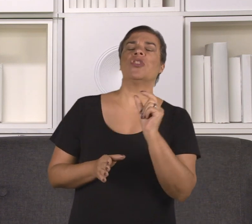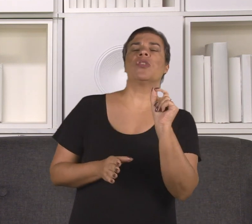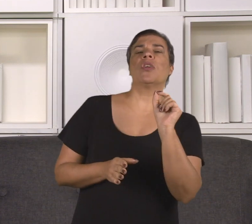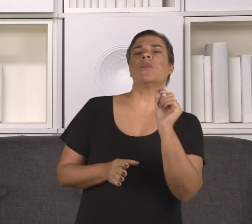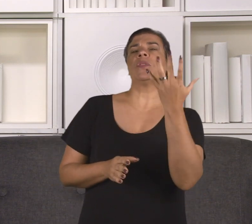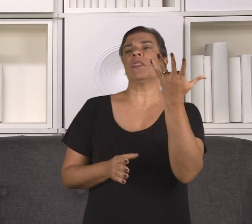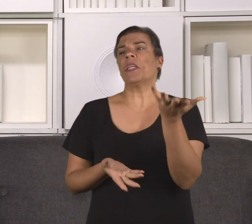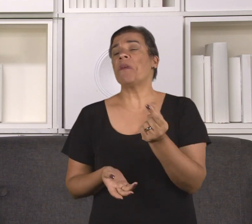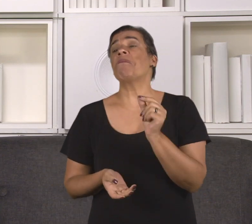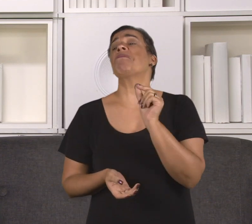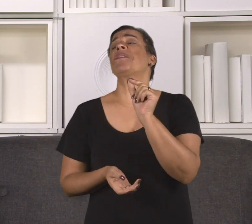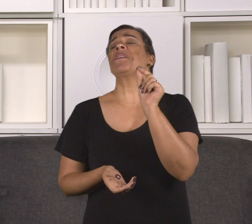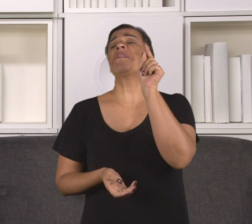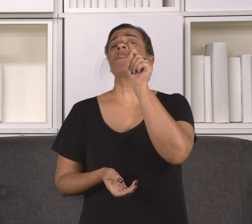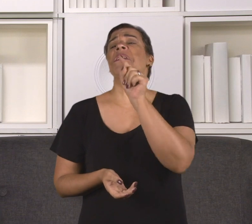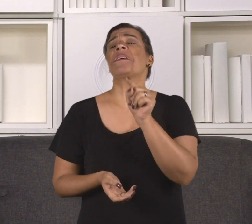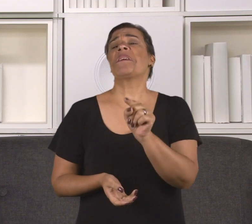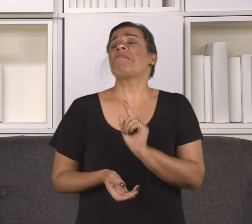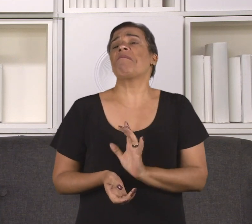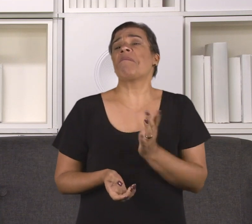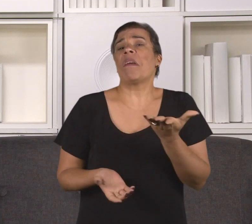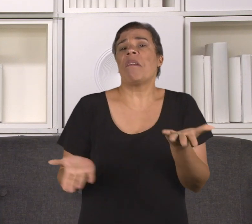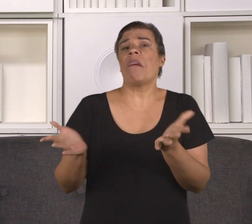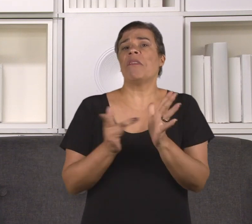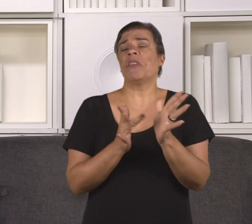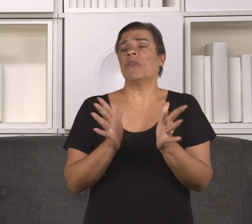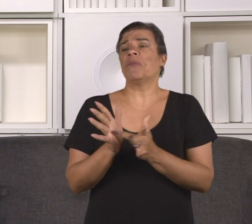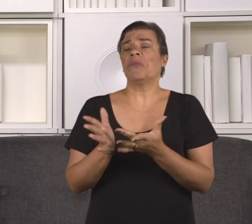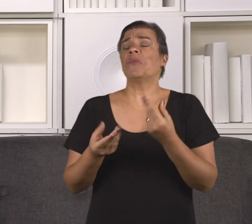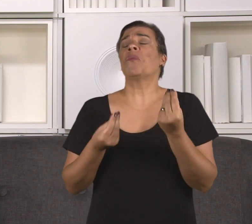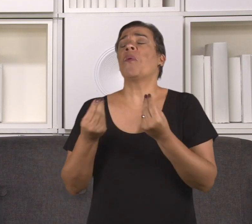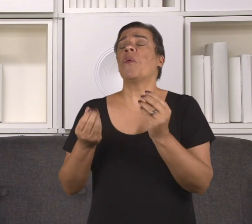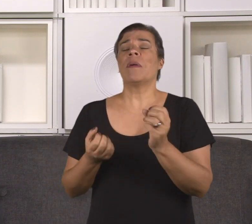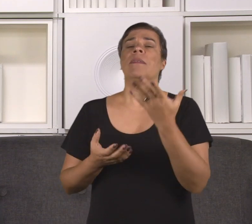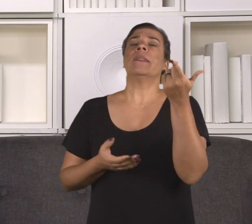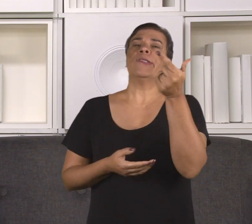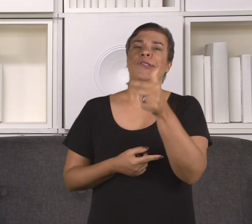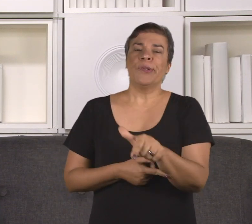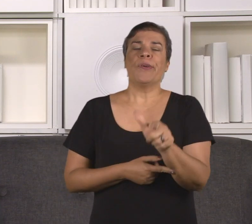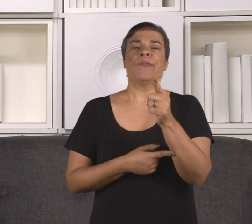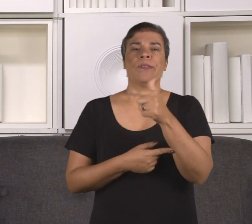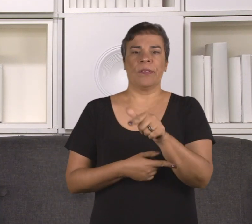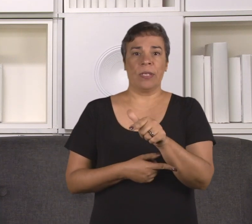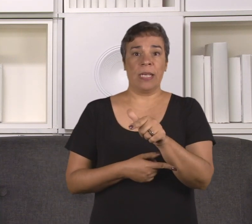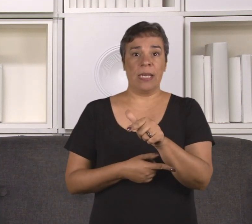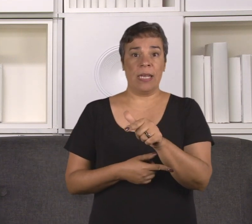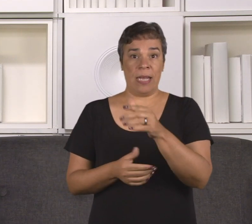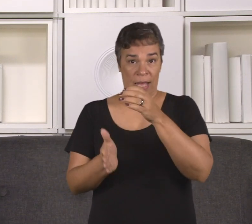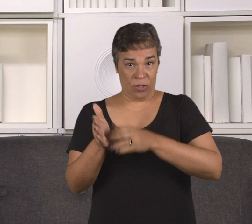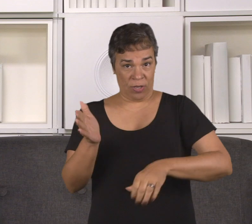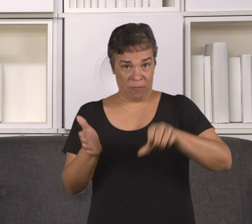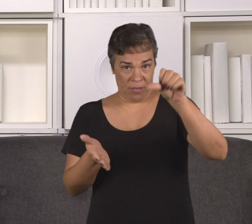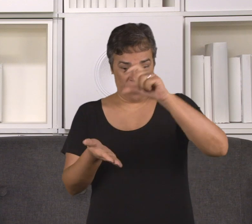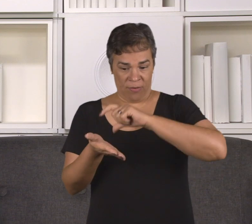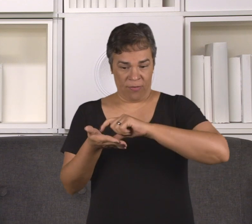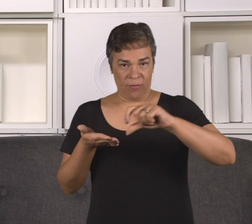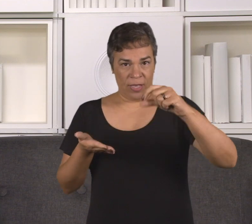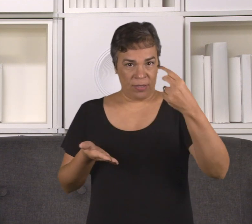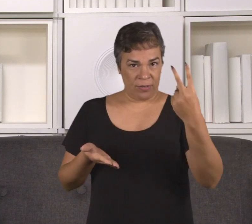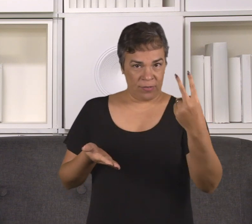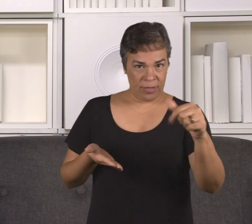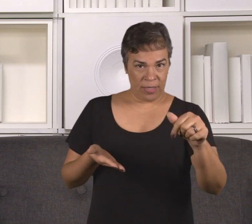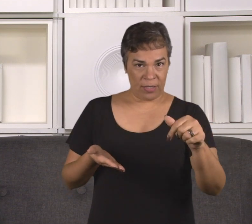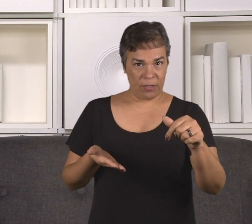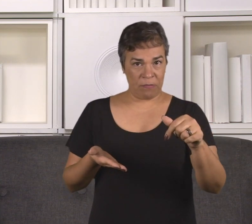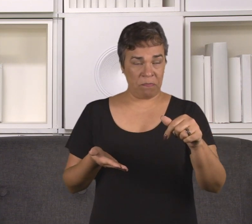e tudo mais, e como foi que ele lhe abriu os olhos. E aí no versículo 27 do capítulo 9, o homem